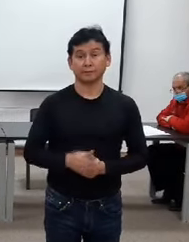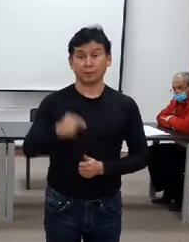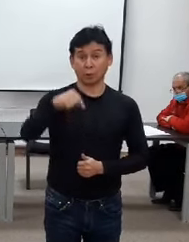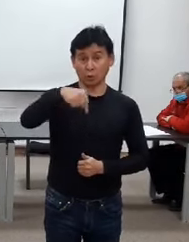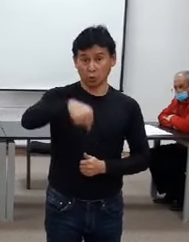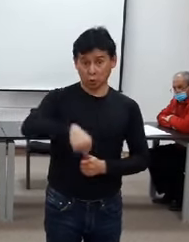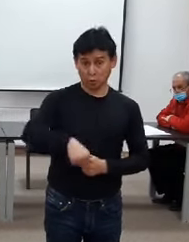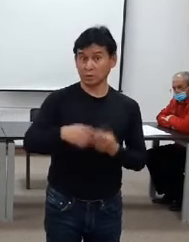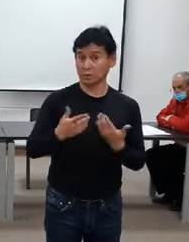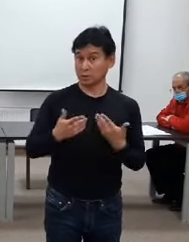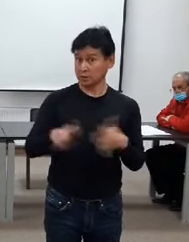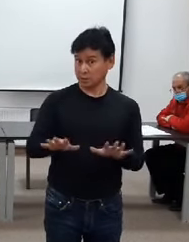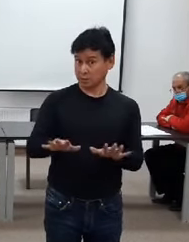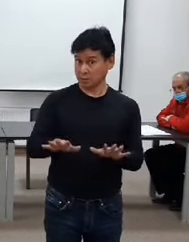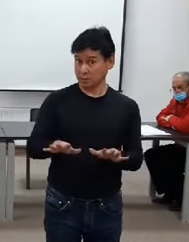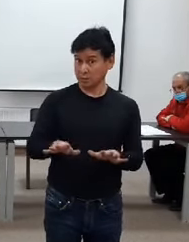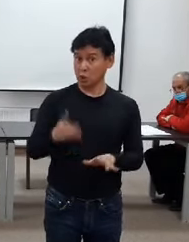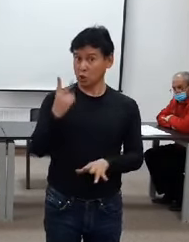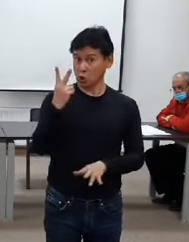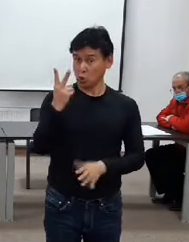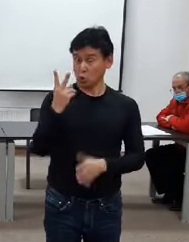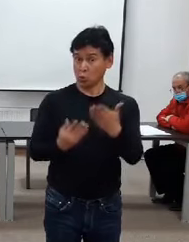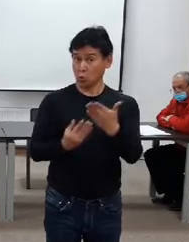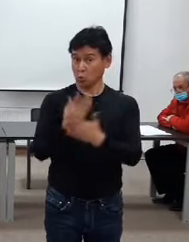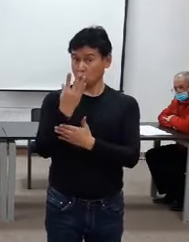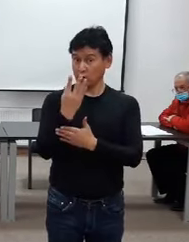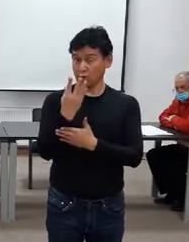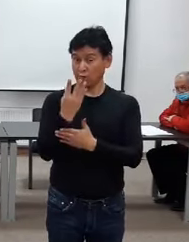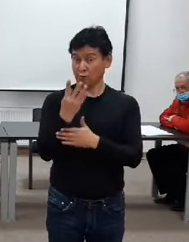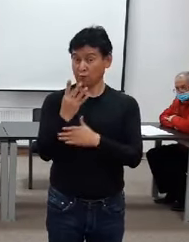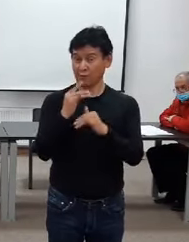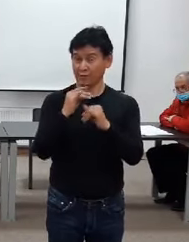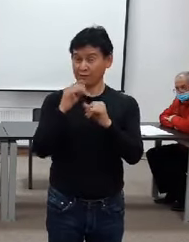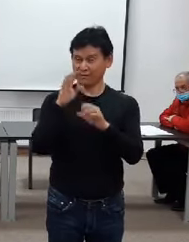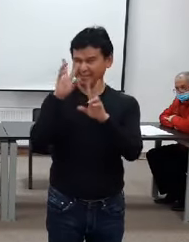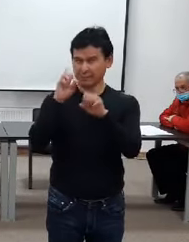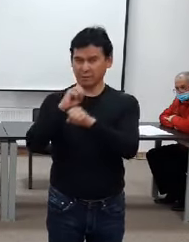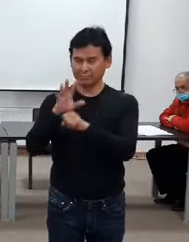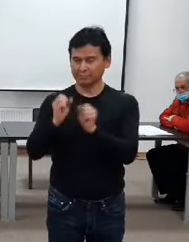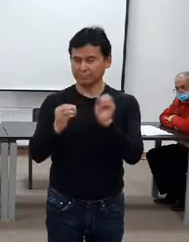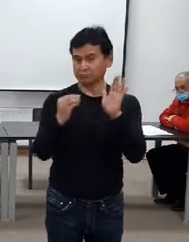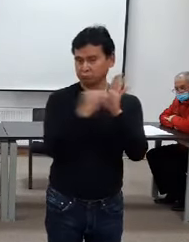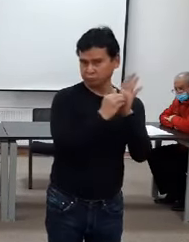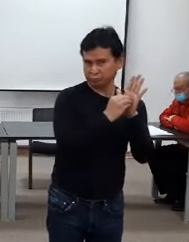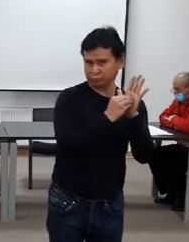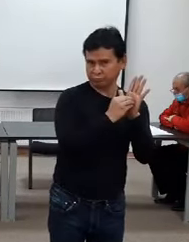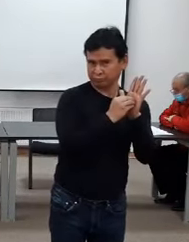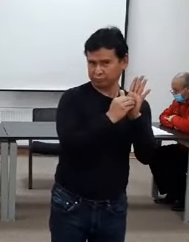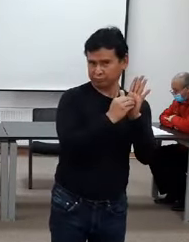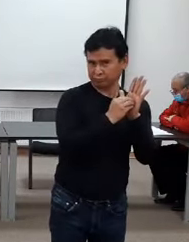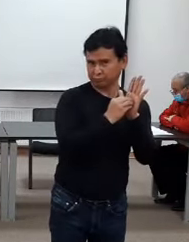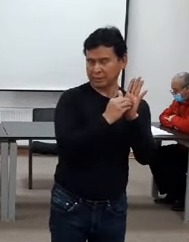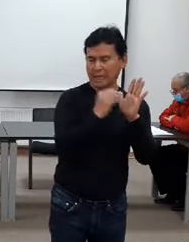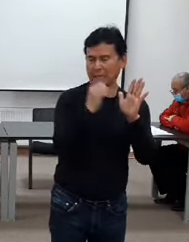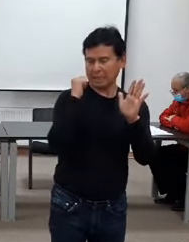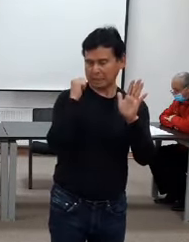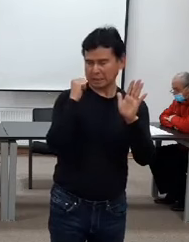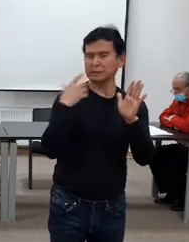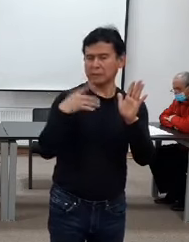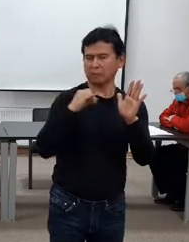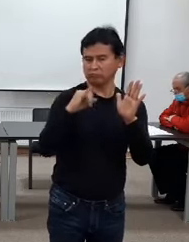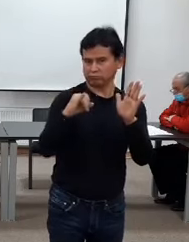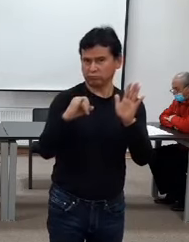ya aparecen los dos nuevos casos informados preliminarmente durante el transcurso del mediodía tarde de ayer. Por lo